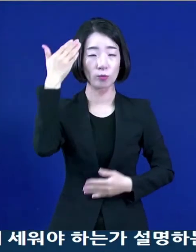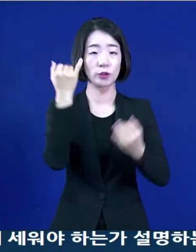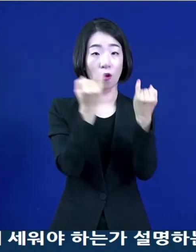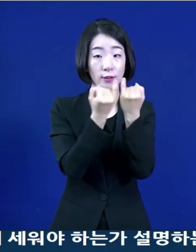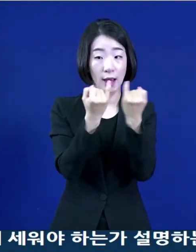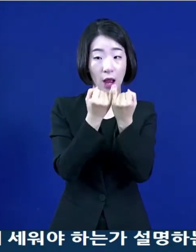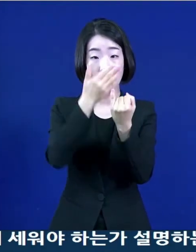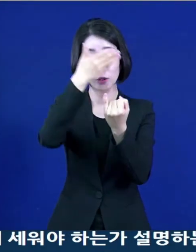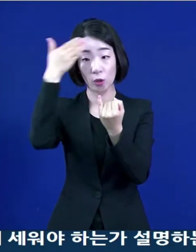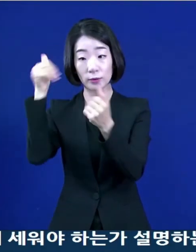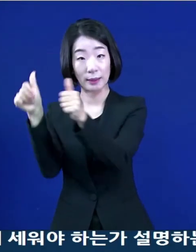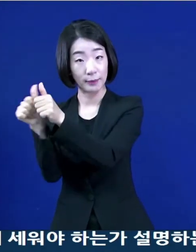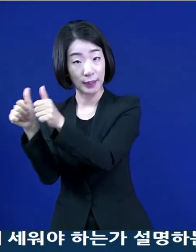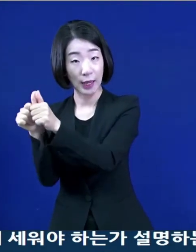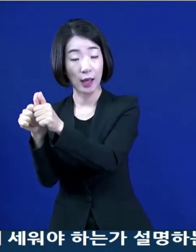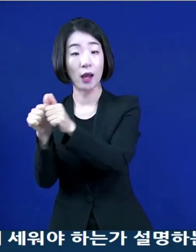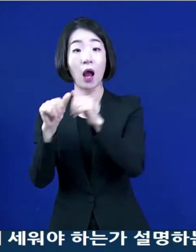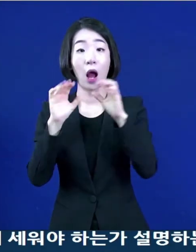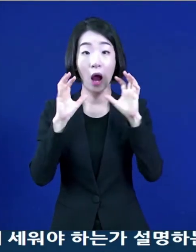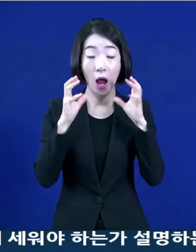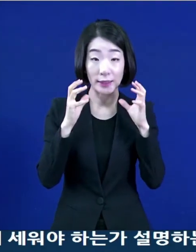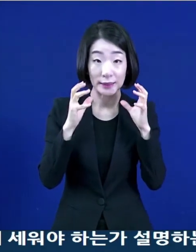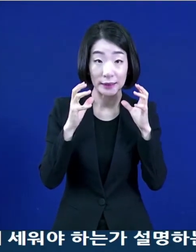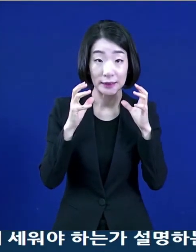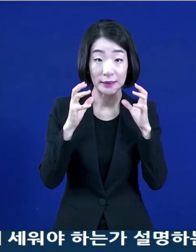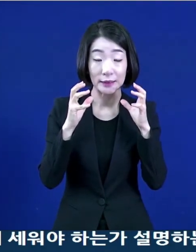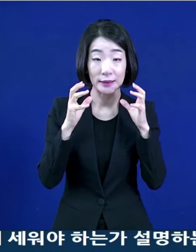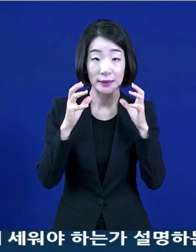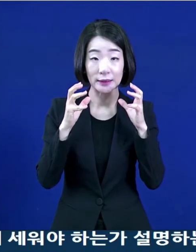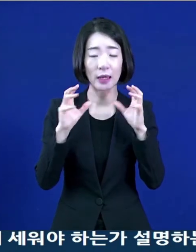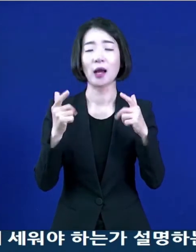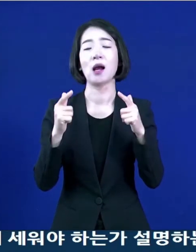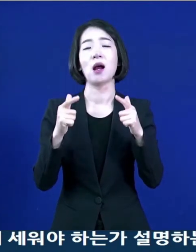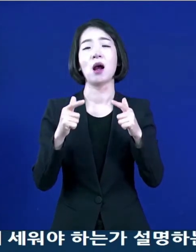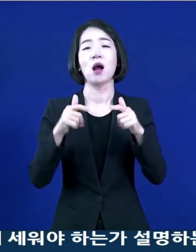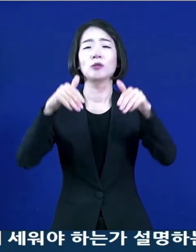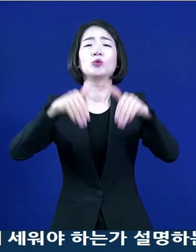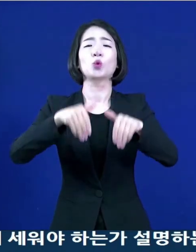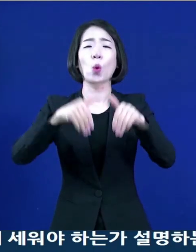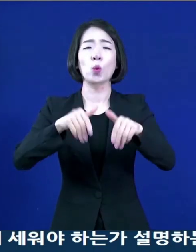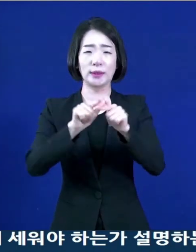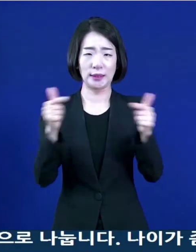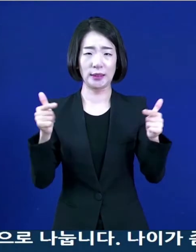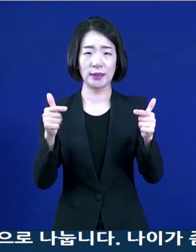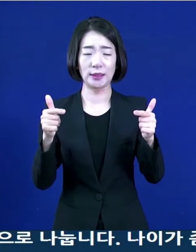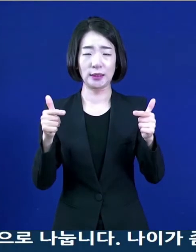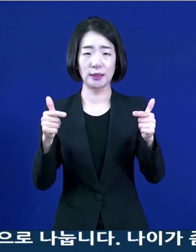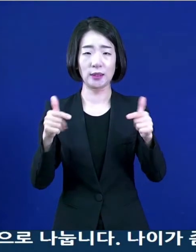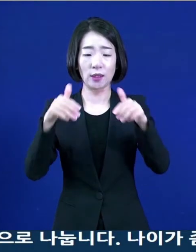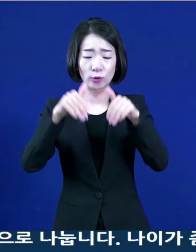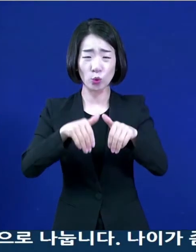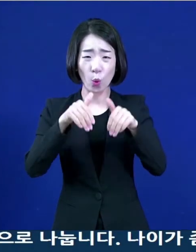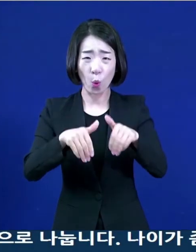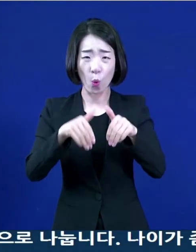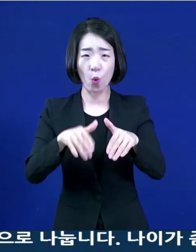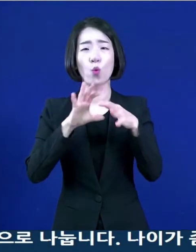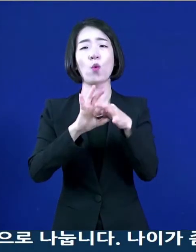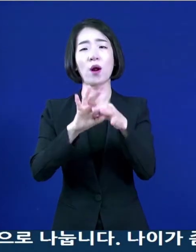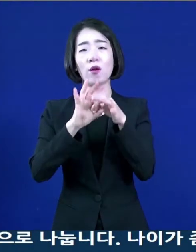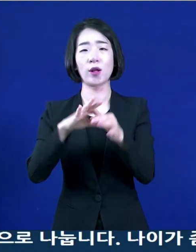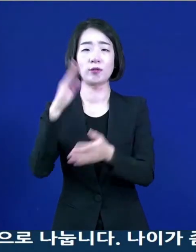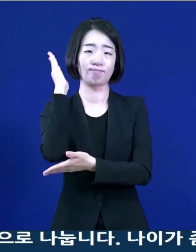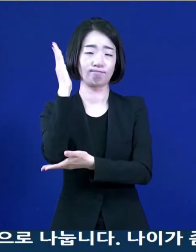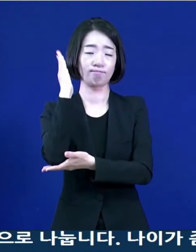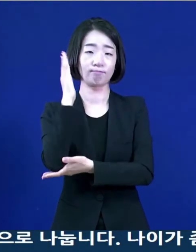아이들? 아닙니다. 나머지 한 그룹은 노예들입니다. 참 성경이